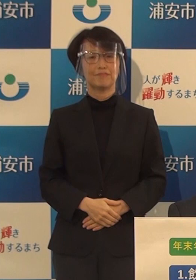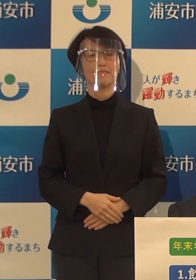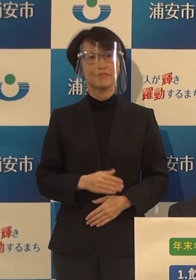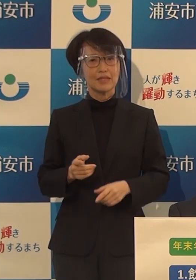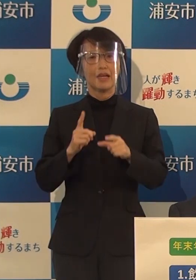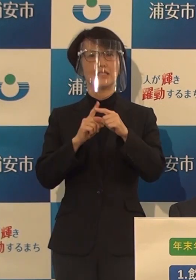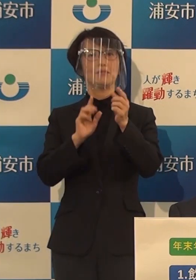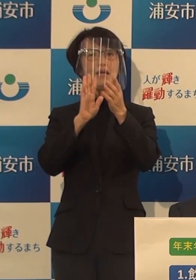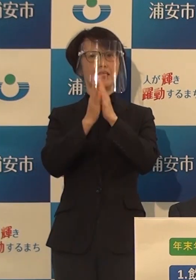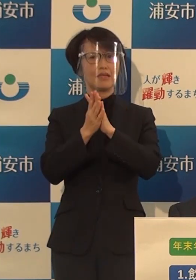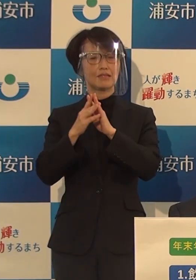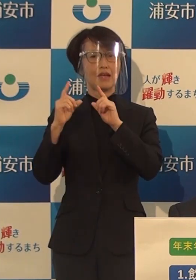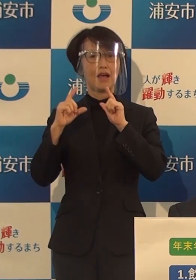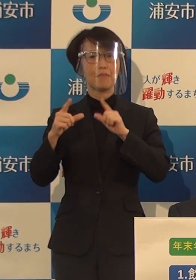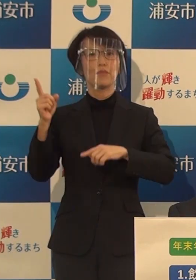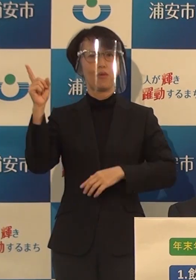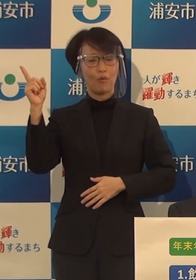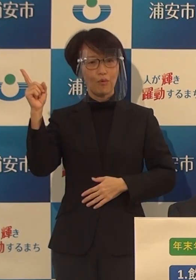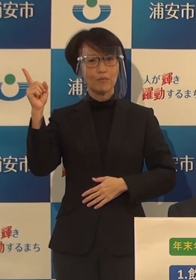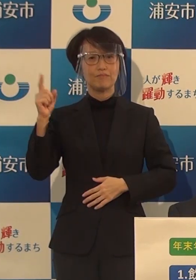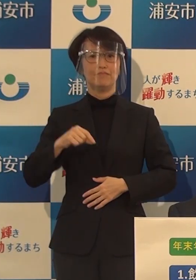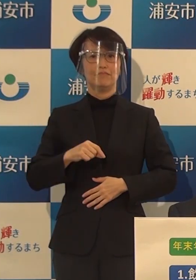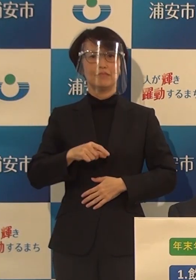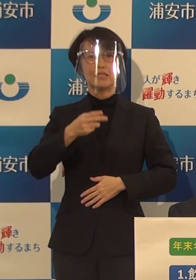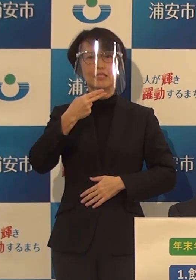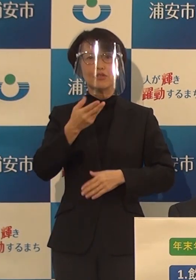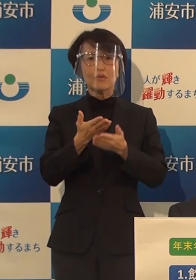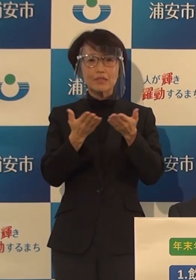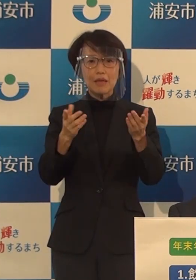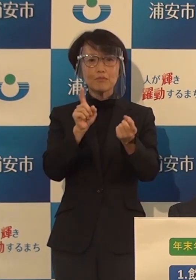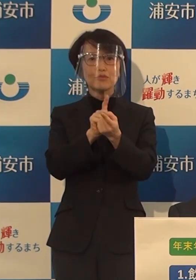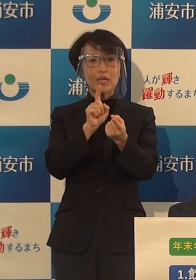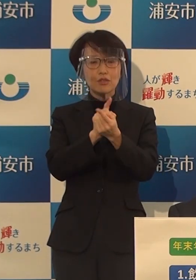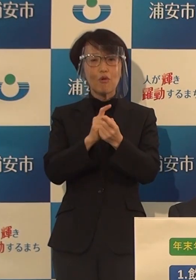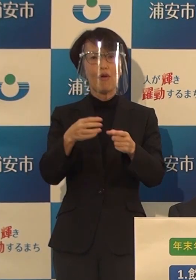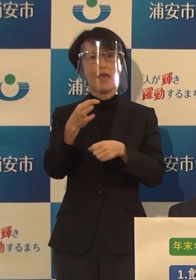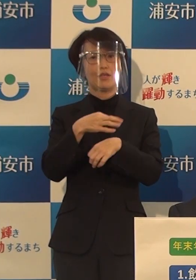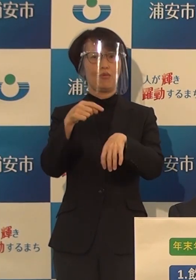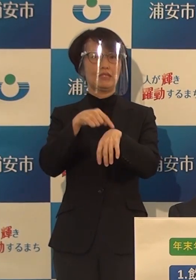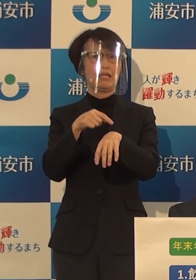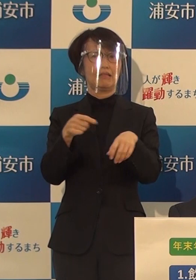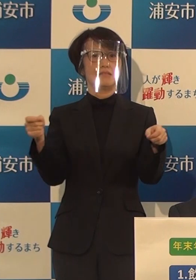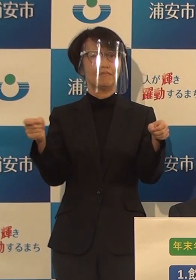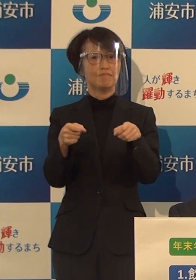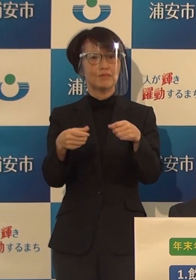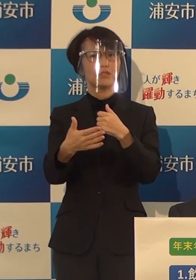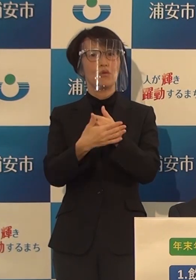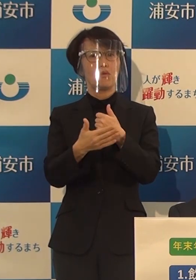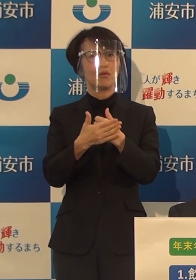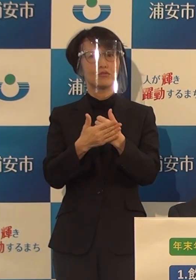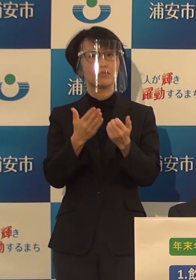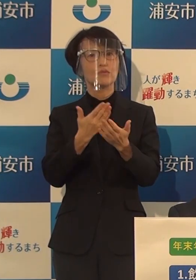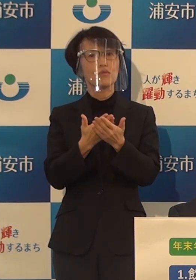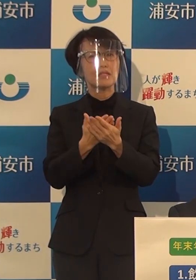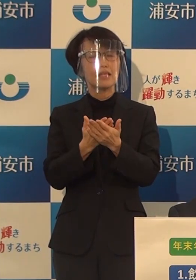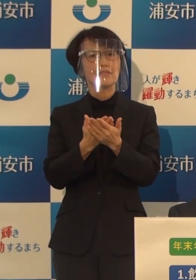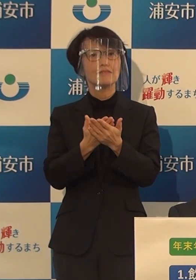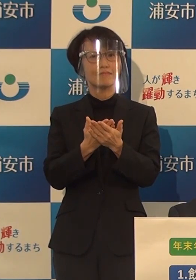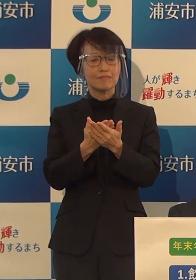また千葉県が発令した飲食店向けの営業時間短縮などの協力要請に対